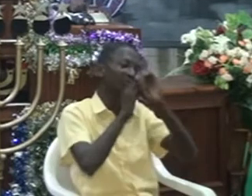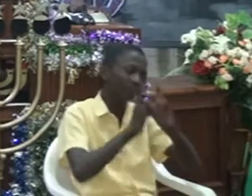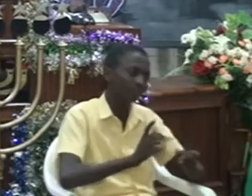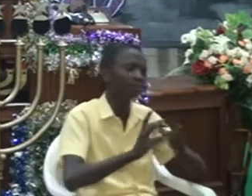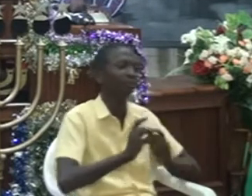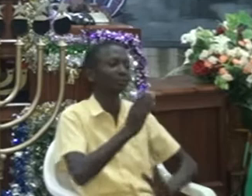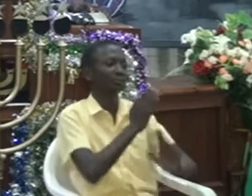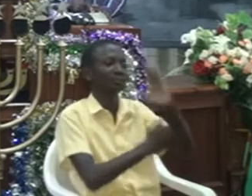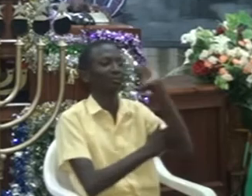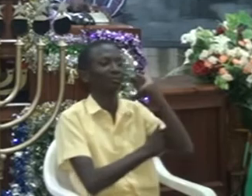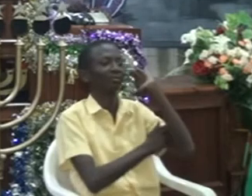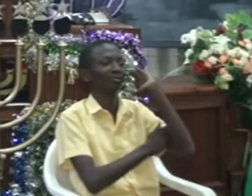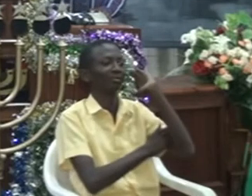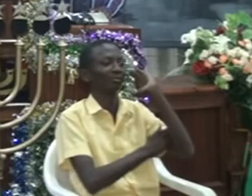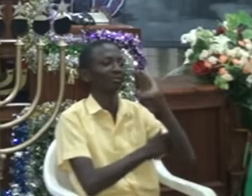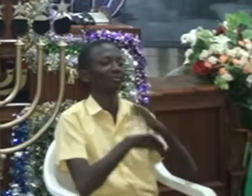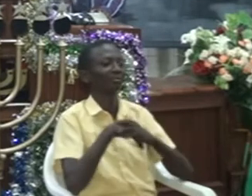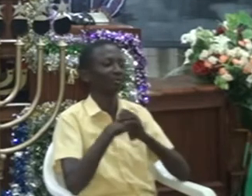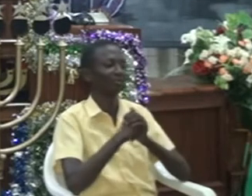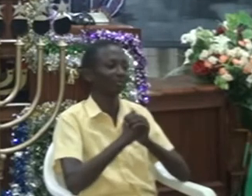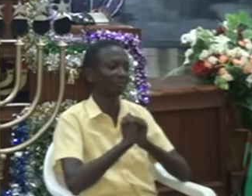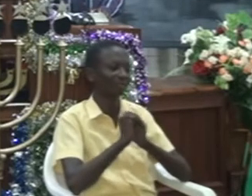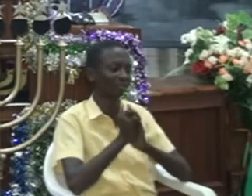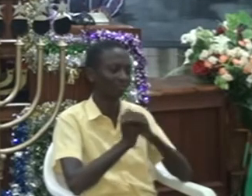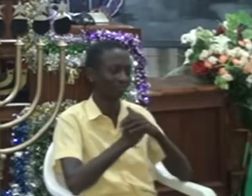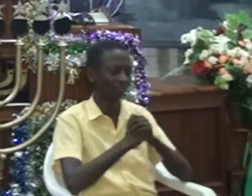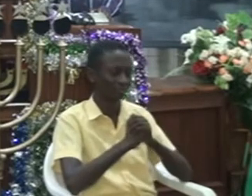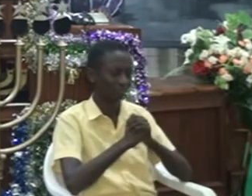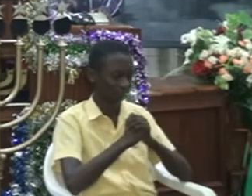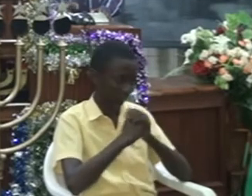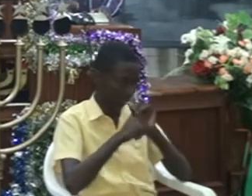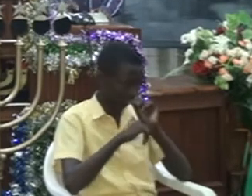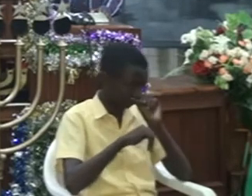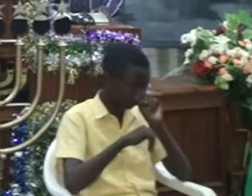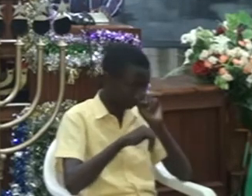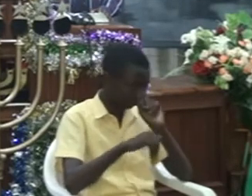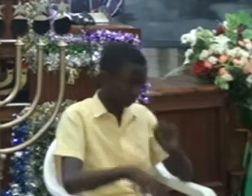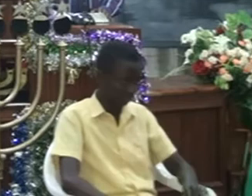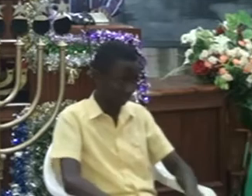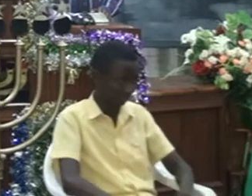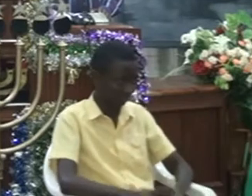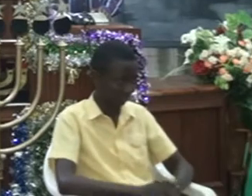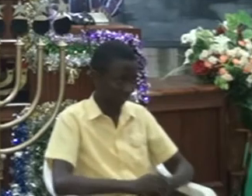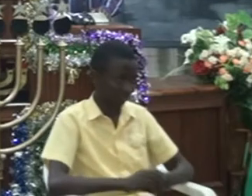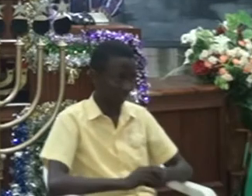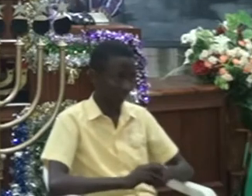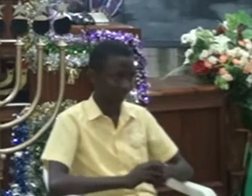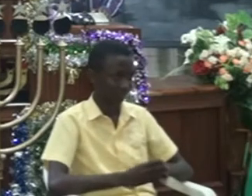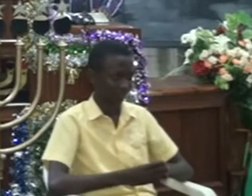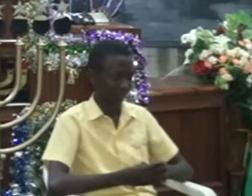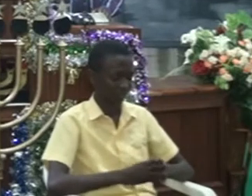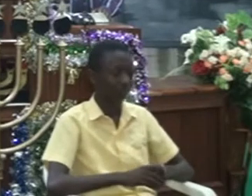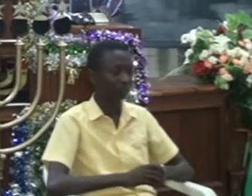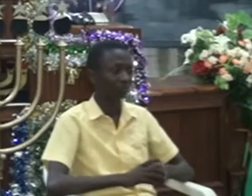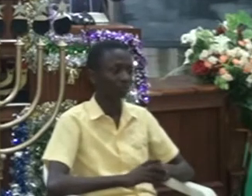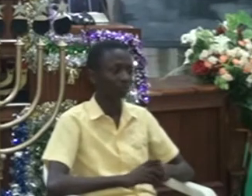Dieu. Amen. Anasema kwa maana mumeokolewa kwa neema kwa njia ya imani. Wala